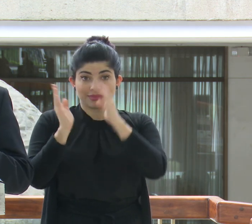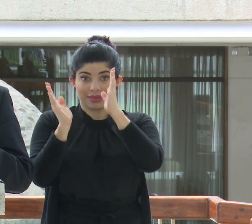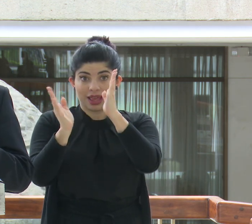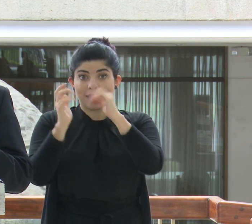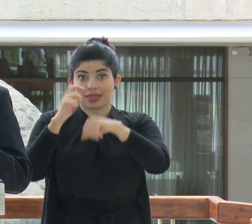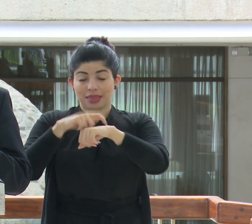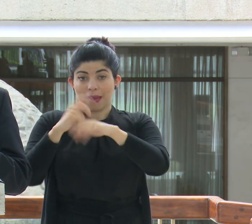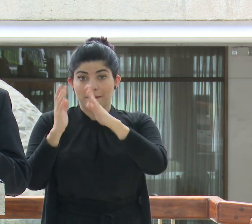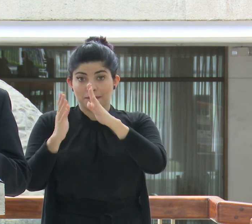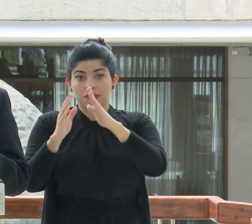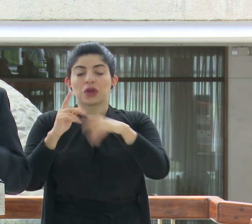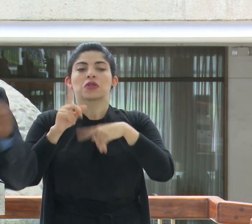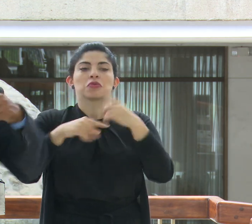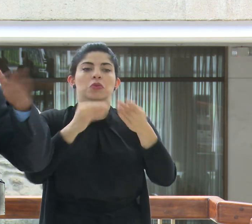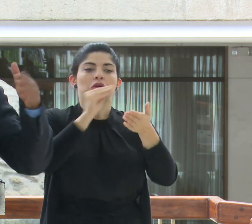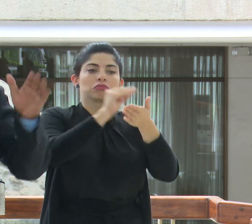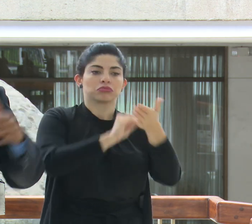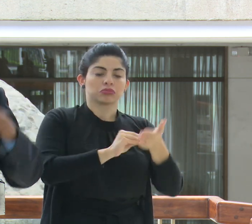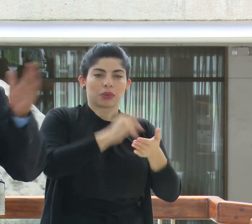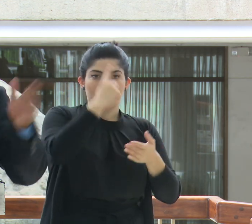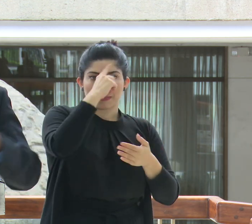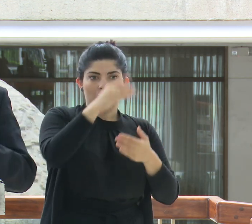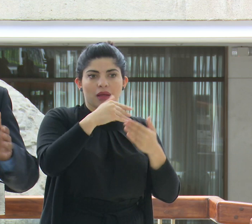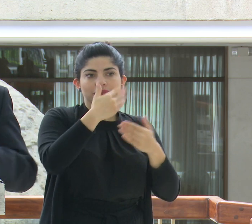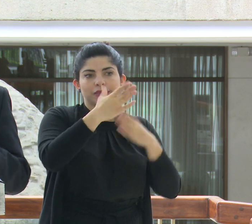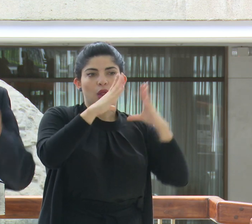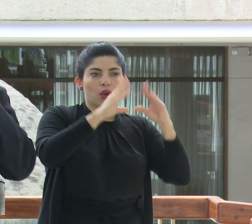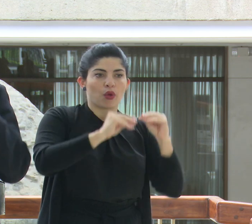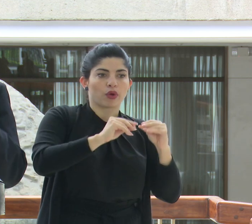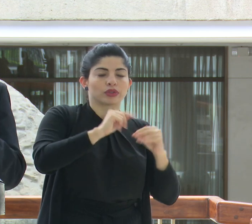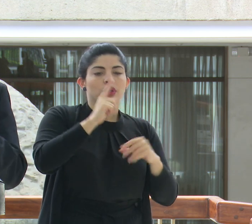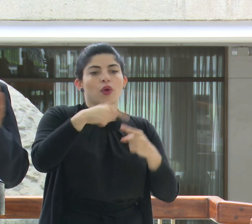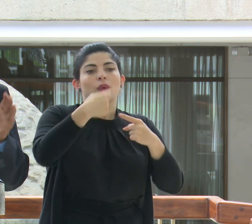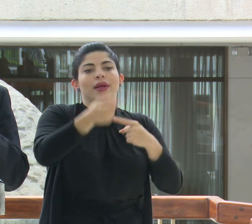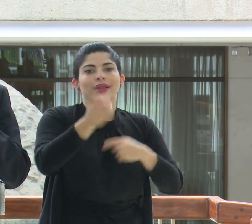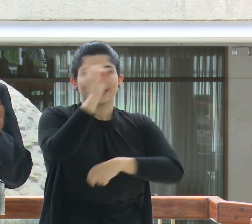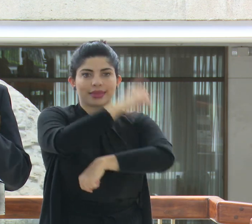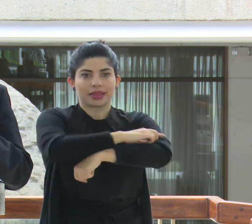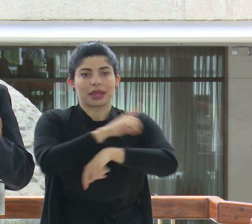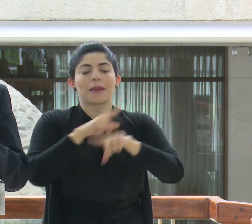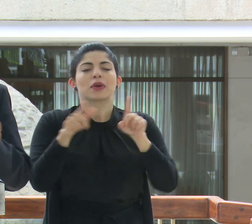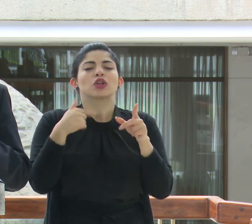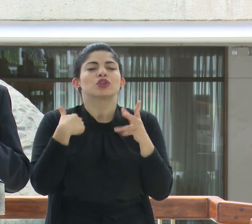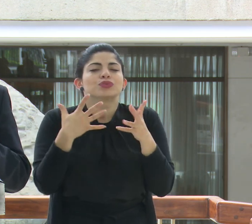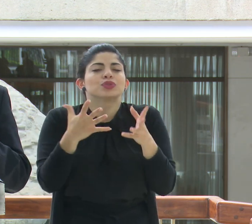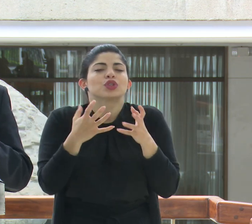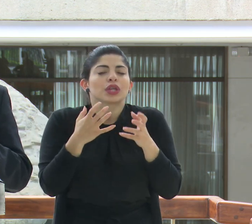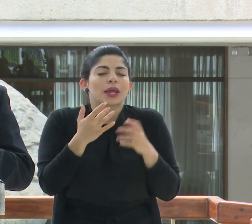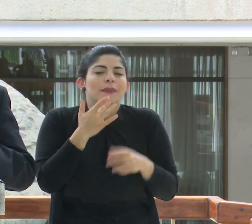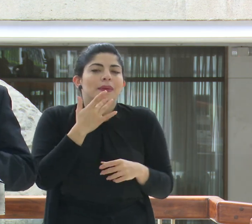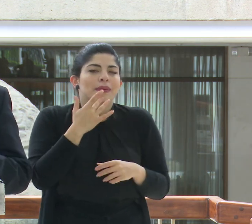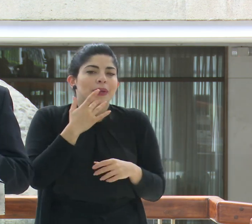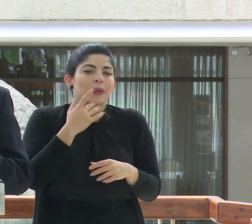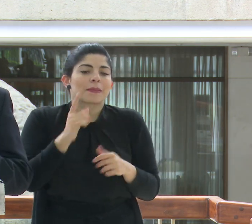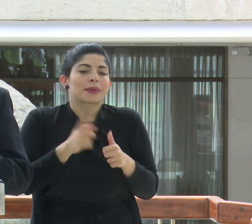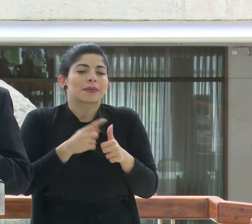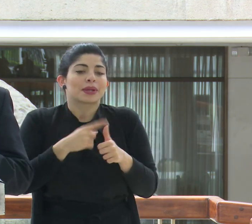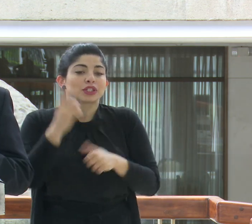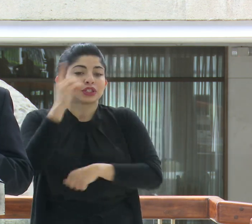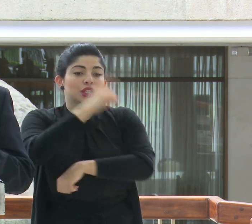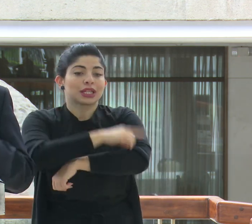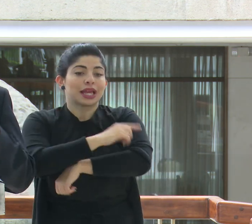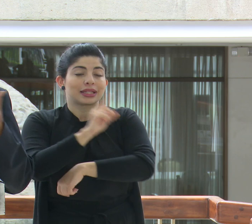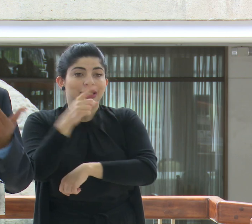en ese momento, programarlas para la noche o el día siguiente. Lo que pretendo es, preferiblemente entre los primeros días de la